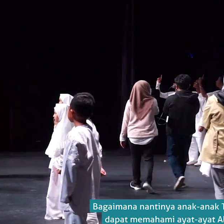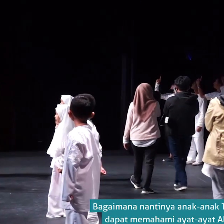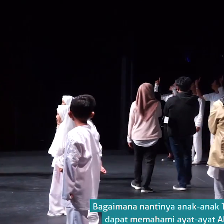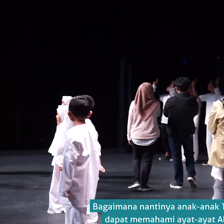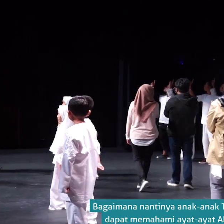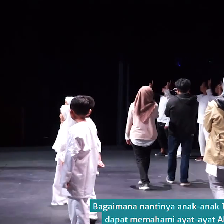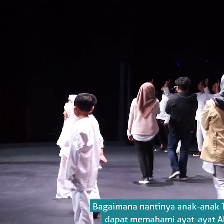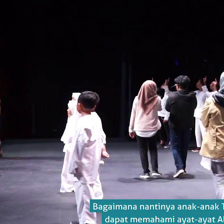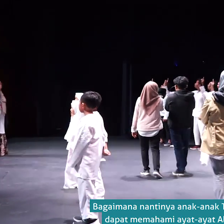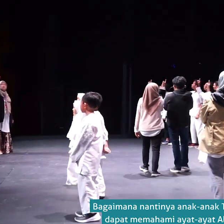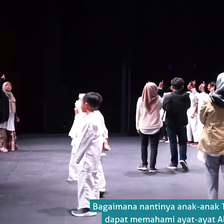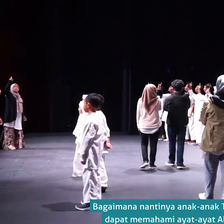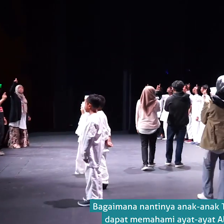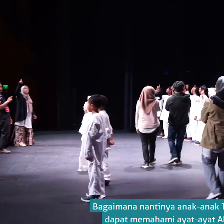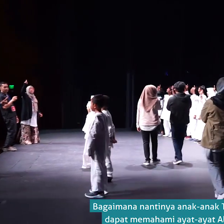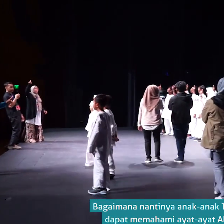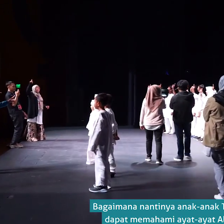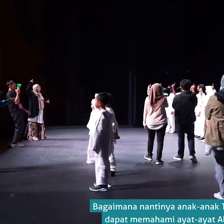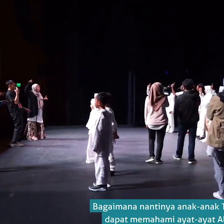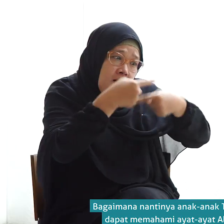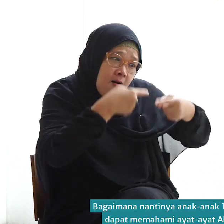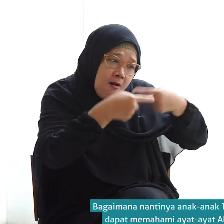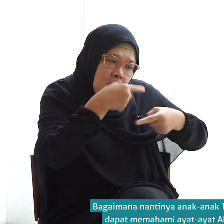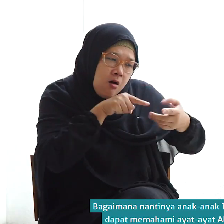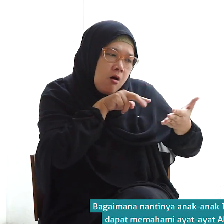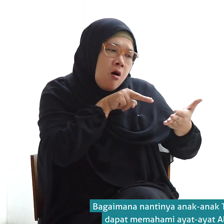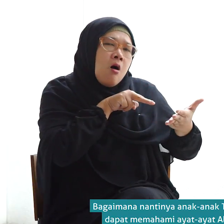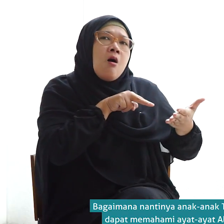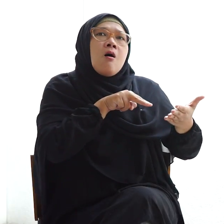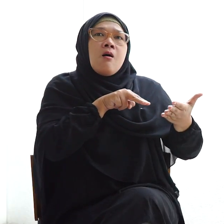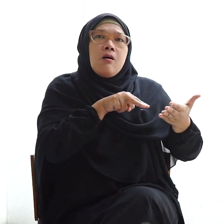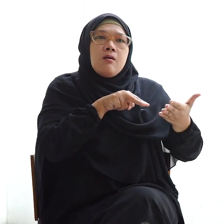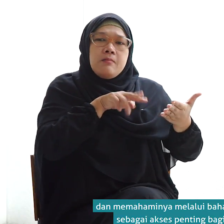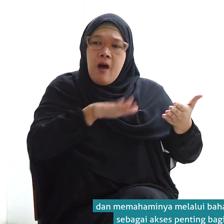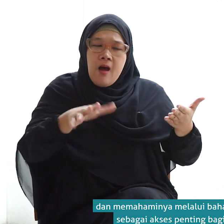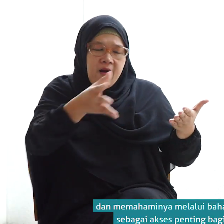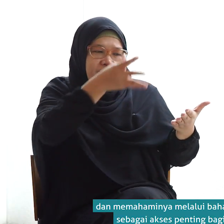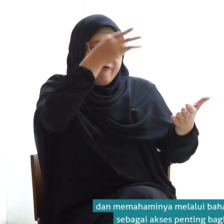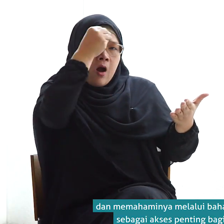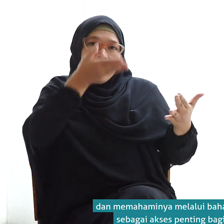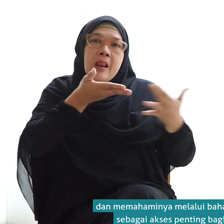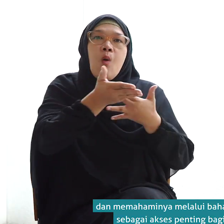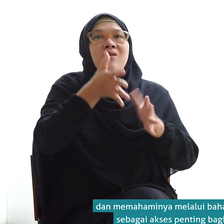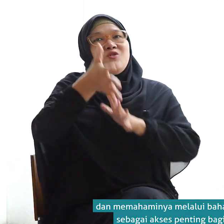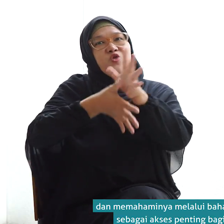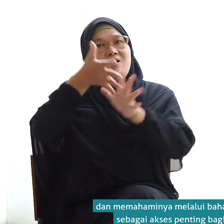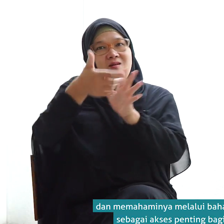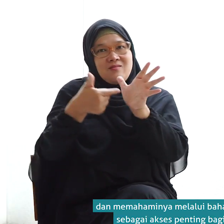Bagaimana nantinya anak-anak tuli muslim dapat memahami ayat-ayat Al-Quran dan memahaminya melalui bahasa isyarat sebagai